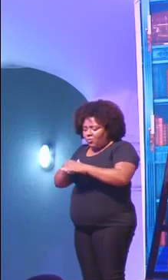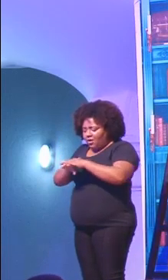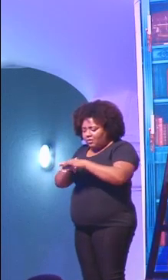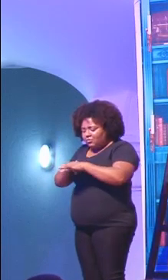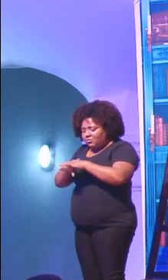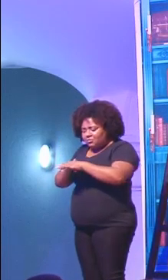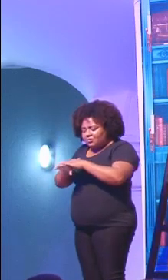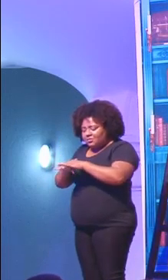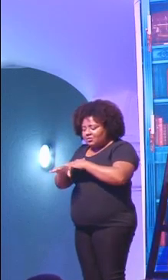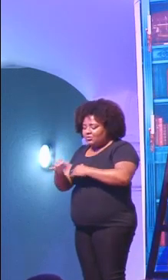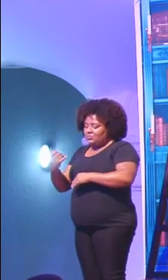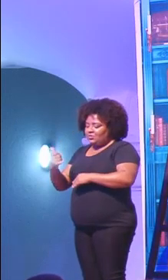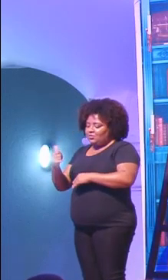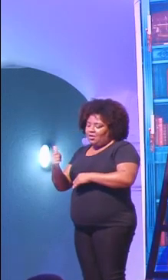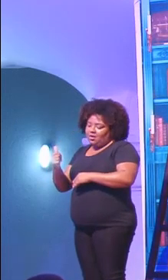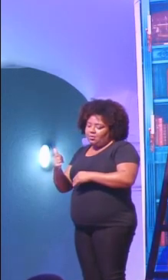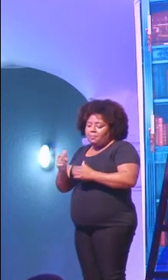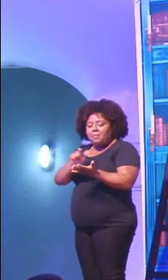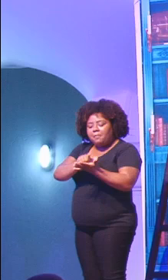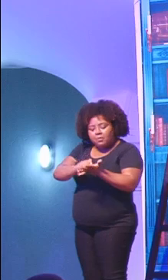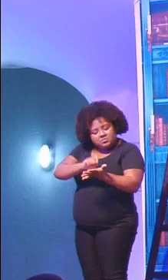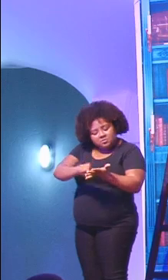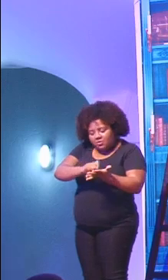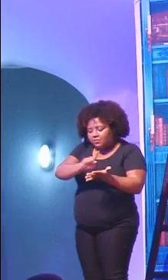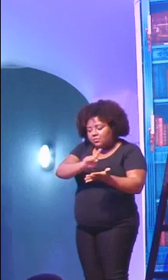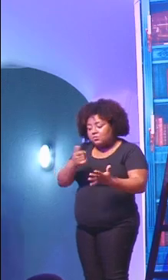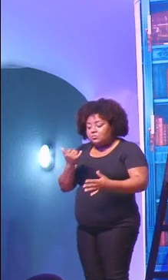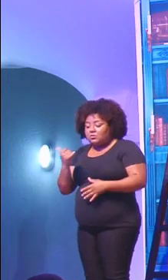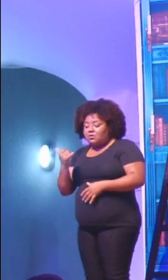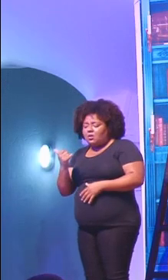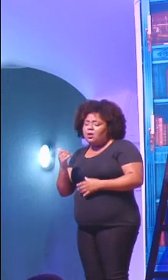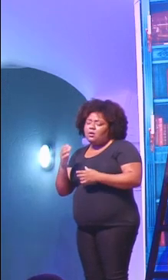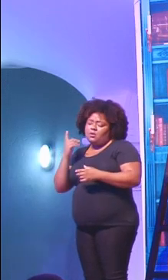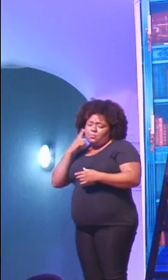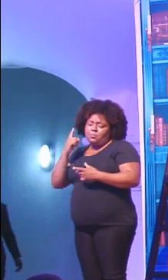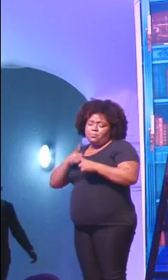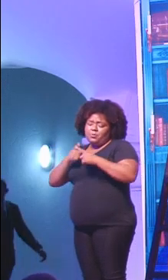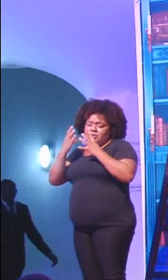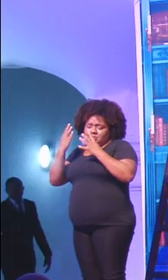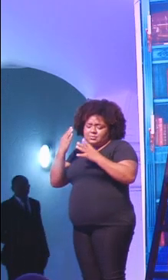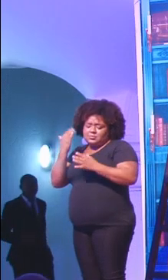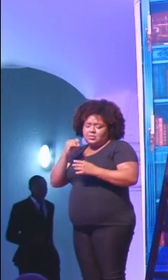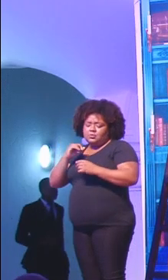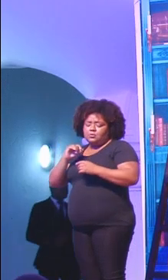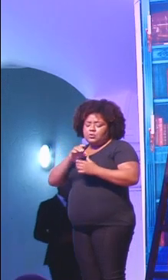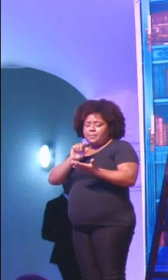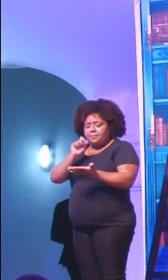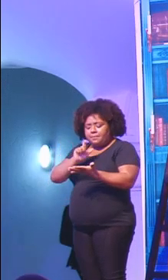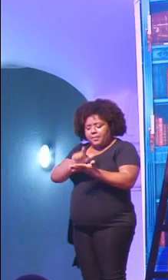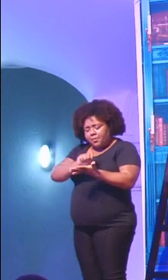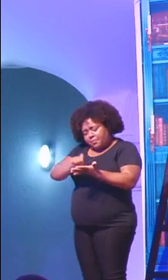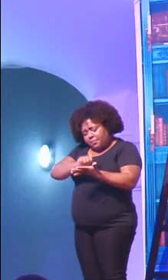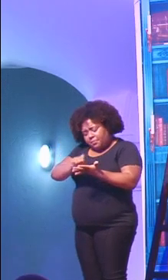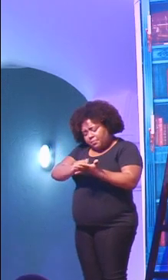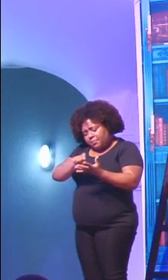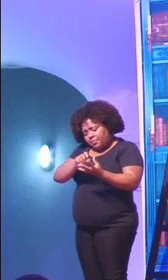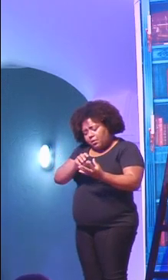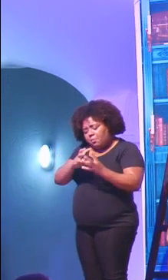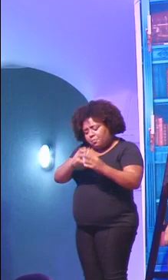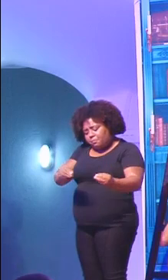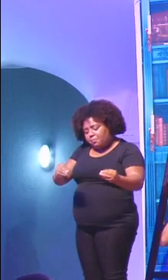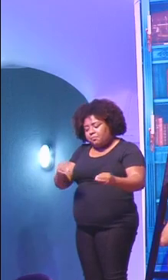dia vão embora. O que te fez continuar, mesmo ciente de que sua mãe não o